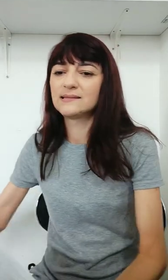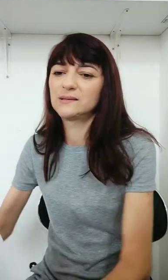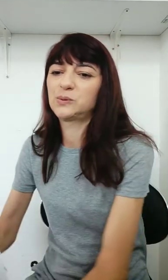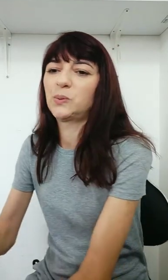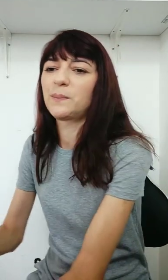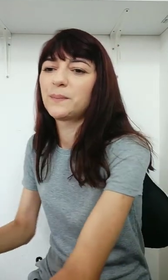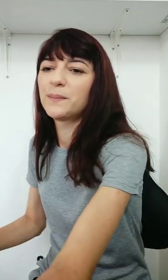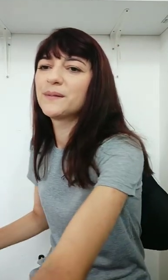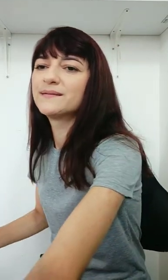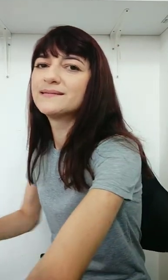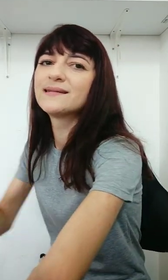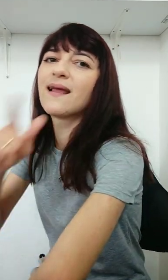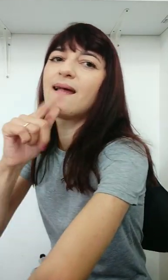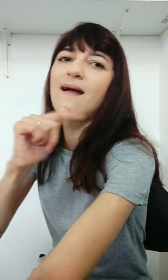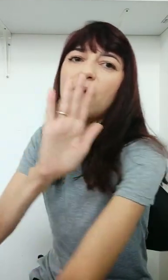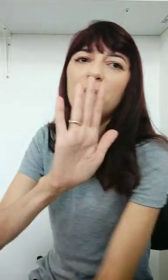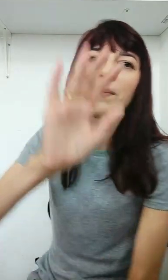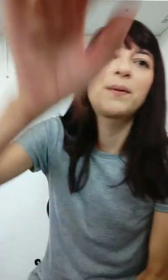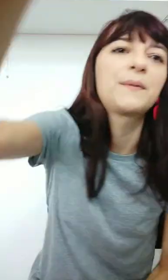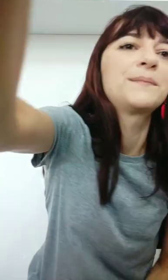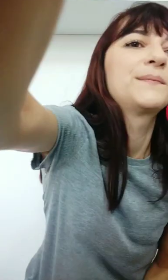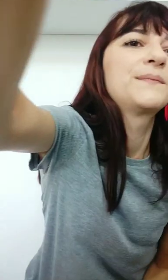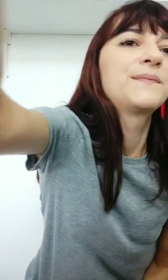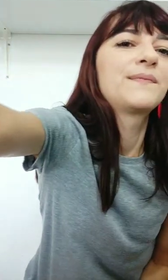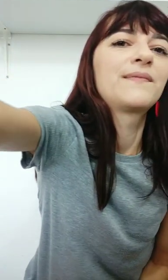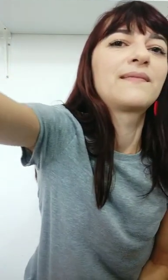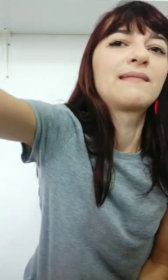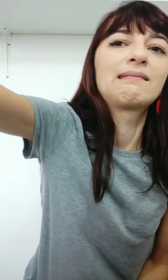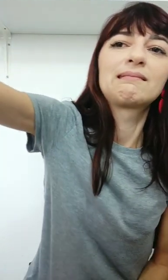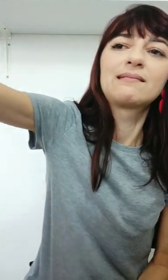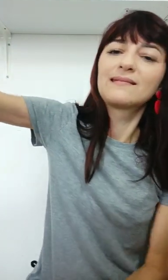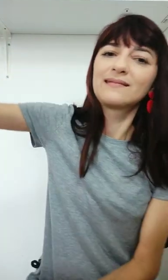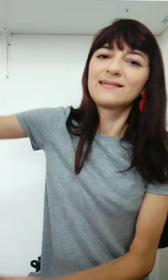de hoje. Só um minutinho, vou beber uma água.